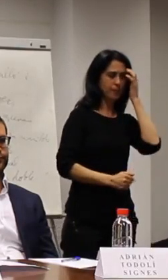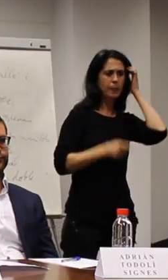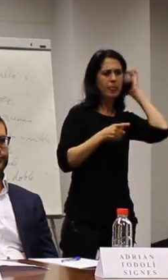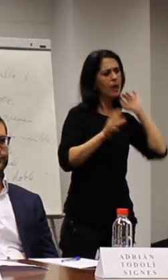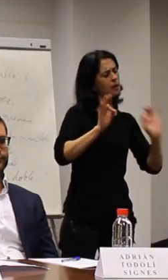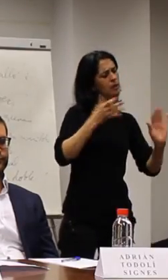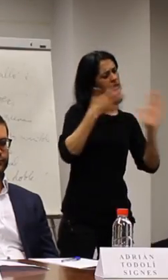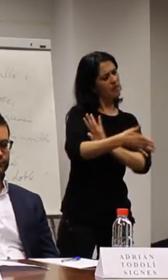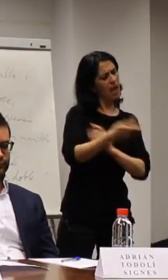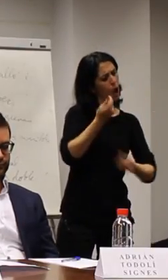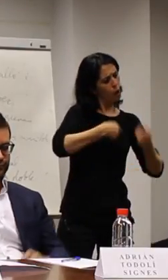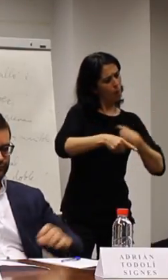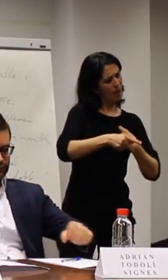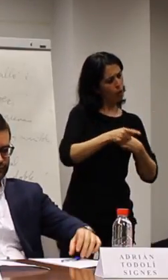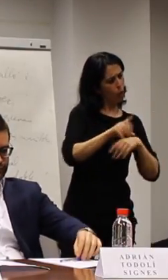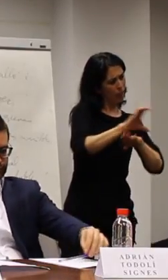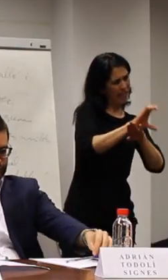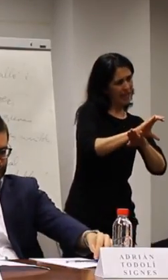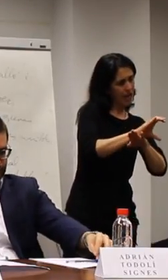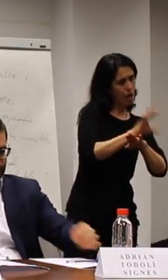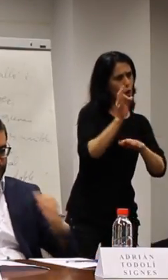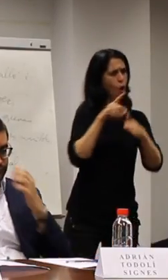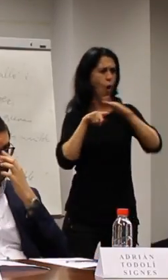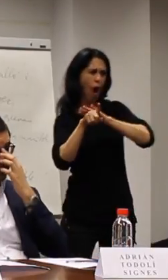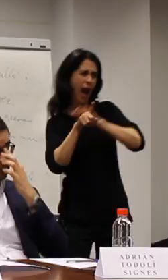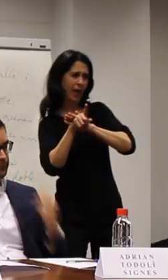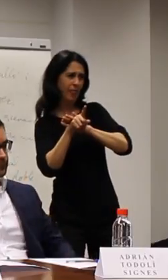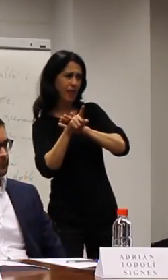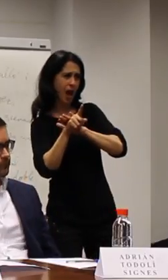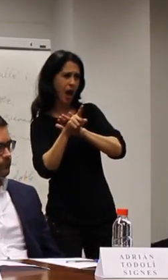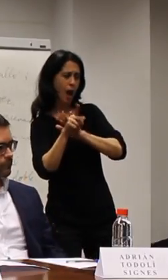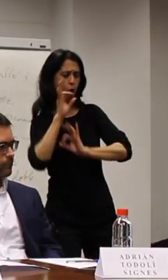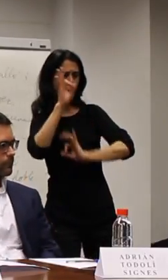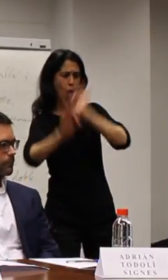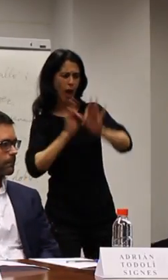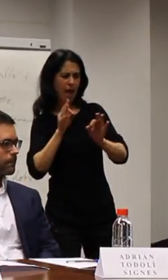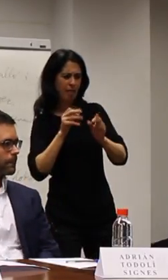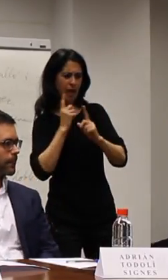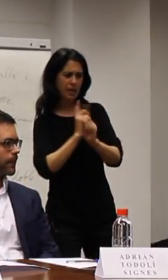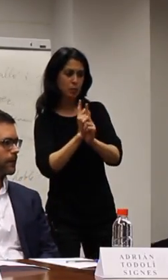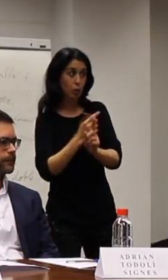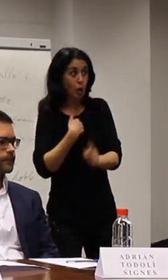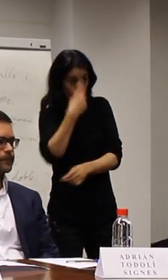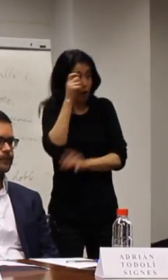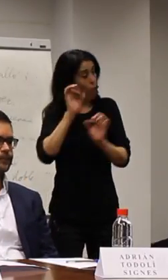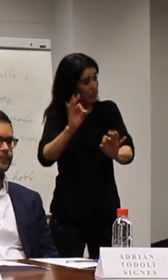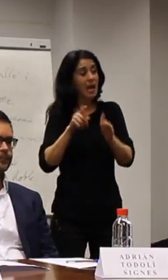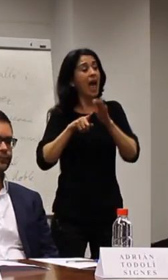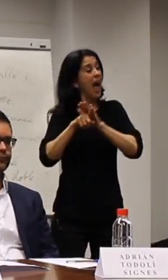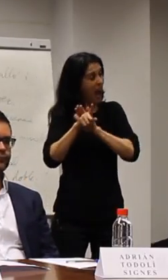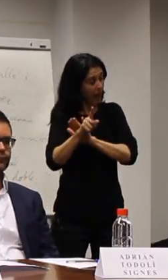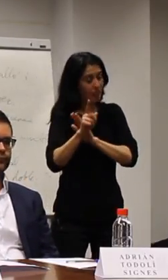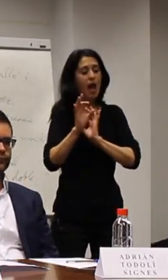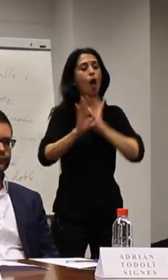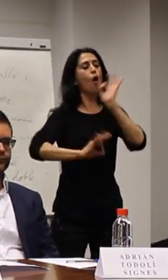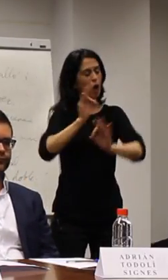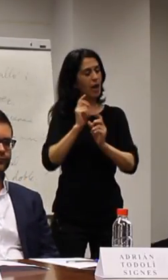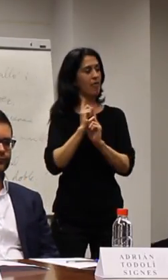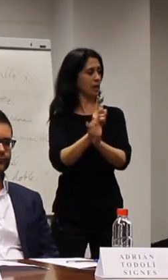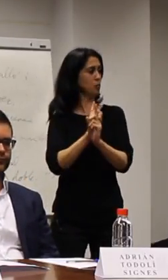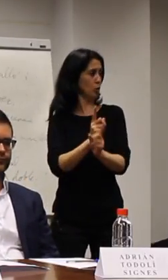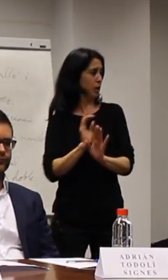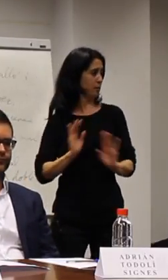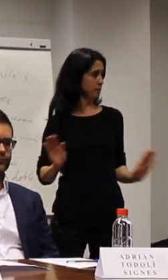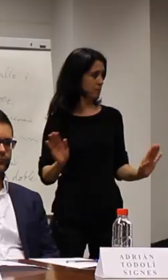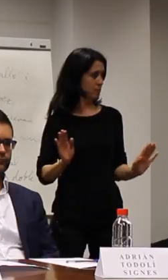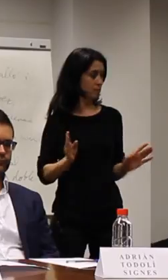puramente digital o es una agencia más de organización del transporte? Para mí es lo segundo. Es una agencia que organiza el transporte, aunque no